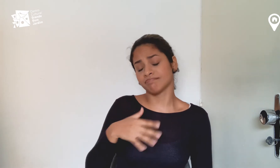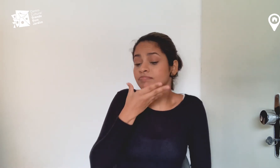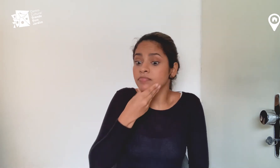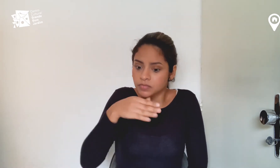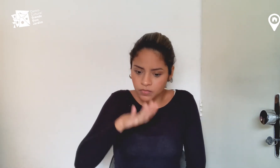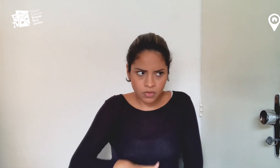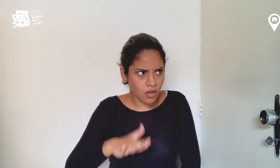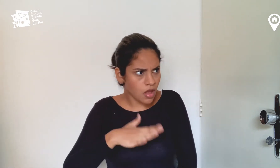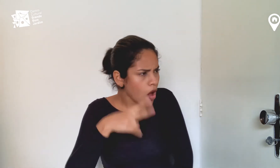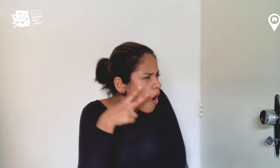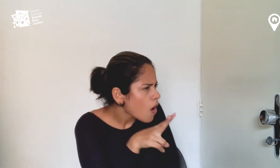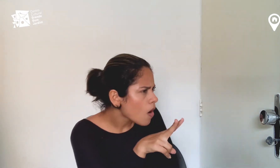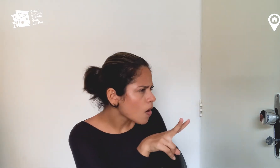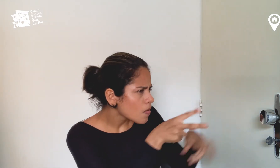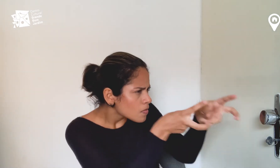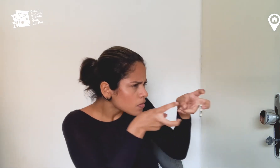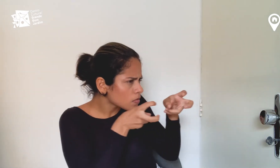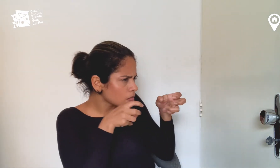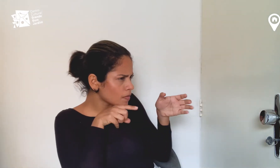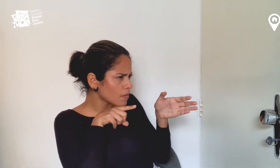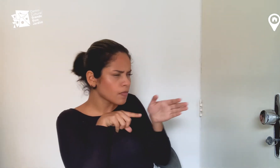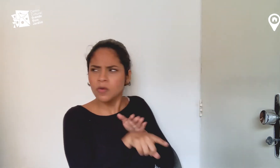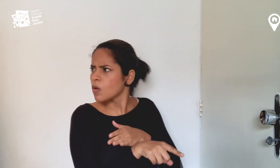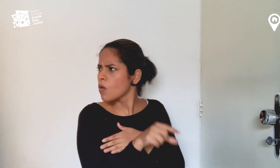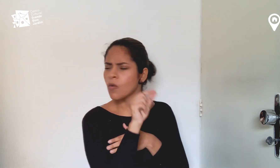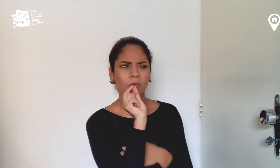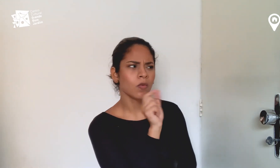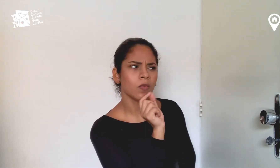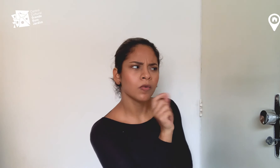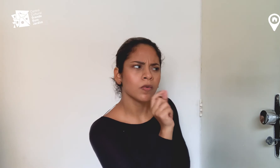tadinho. O menino olhou, quando viu perguntou: o que é isso aqui?